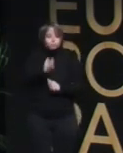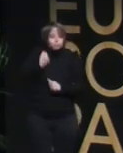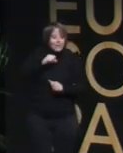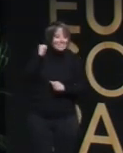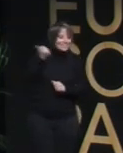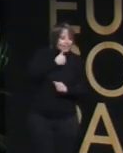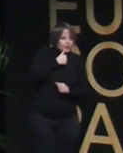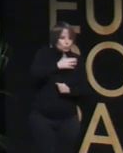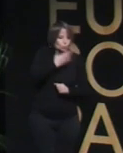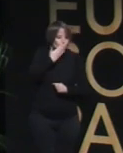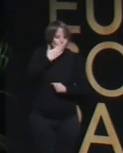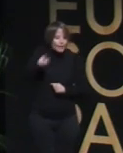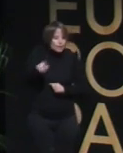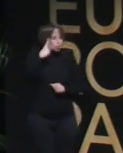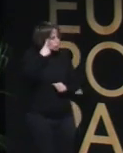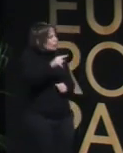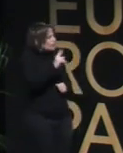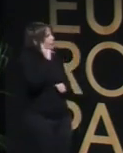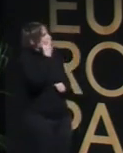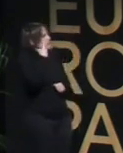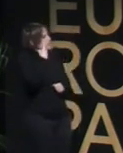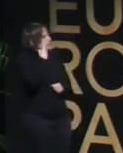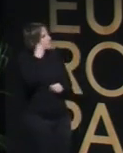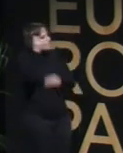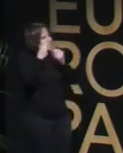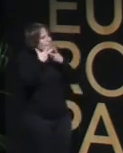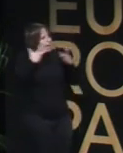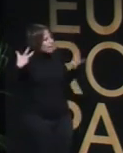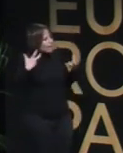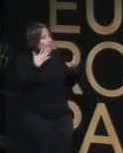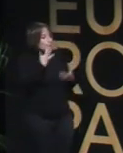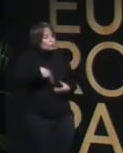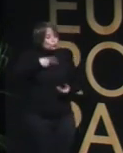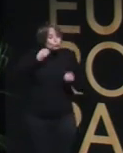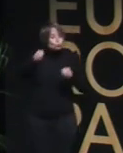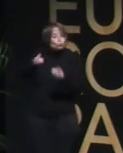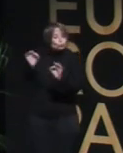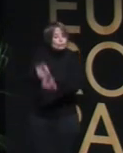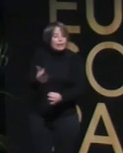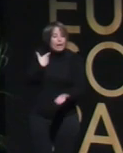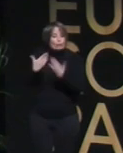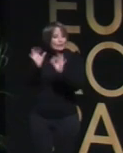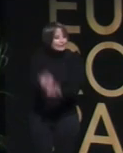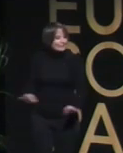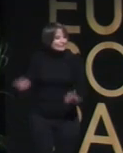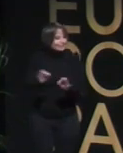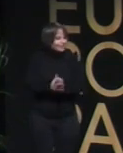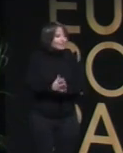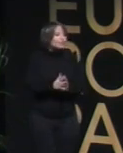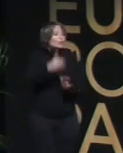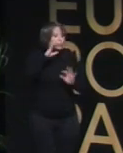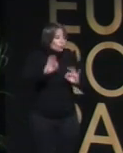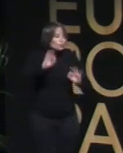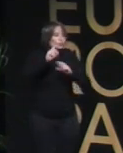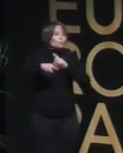de algo que intuyen que no se puede hablar y que pueden creer que es mucho más grave de lo que es, solo por el hecho de que no esté permitido hablar de ello. Por lo tanto, es más fácil que atraigan los problemas